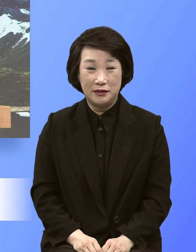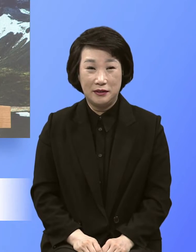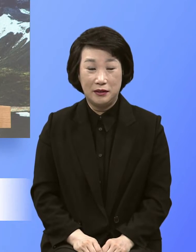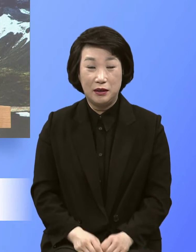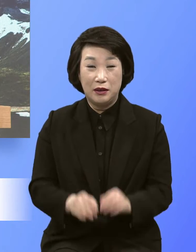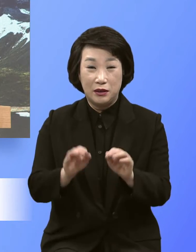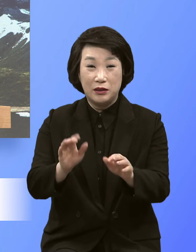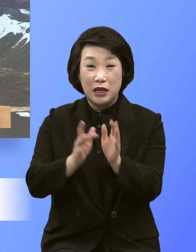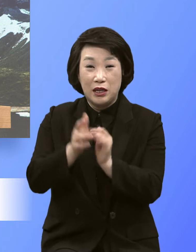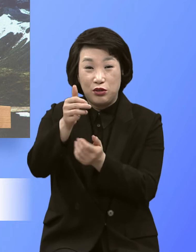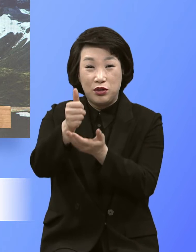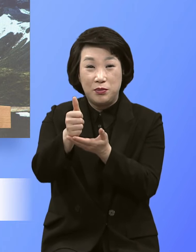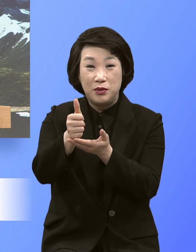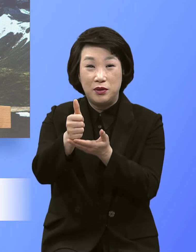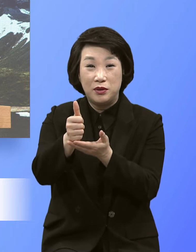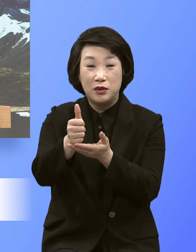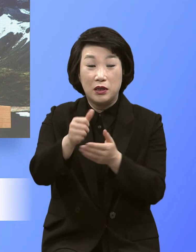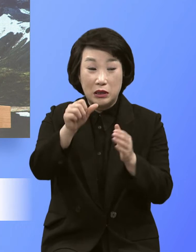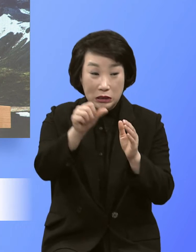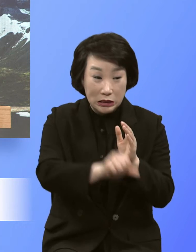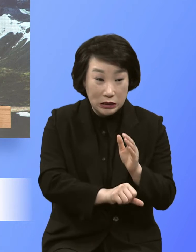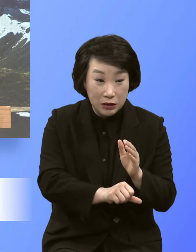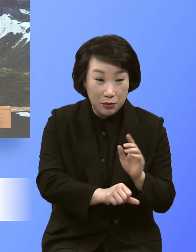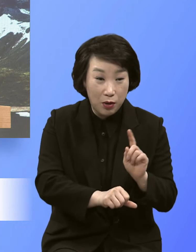근데 예수님은